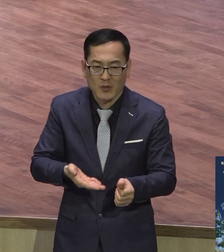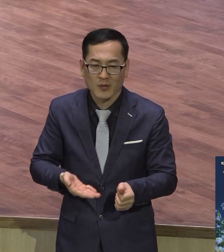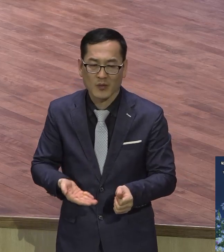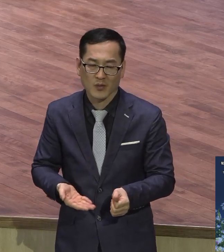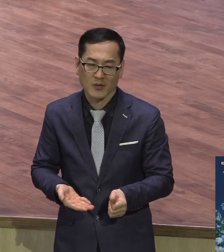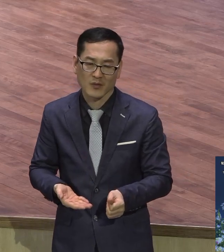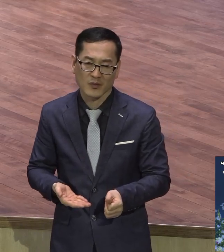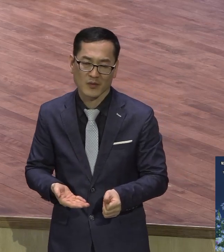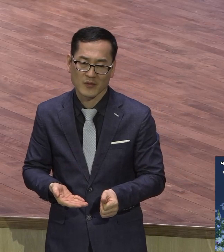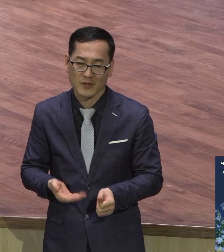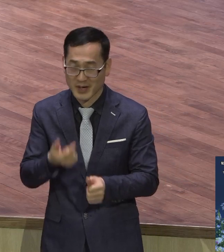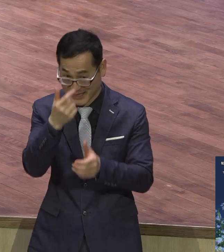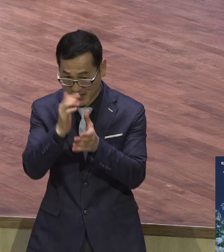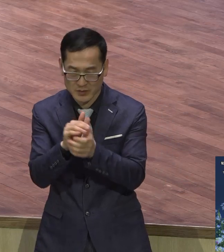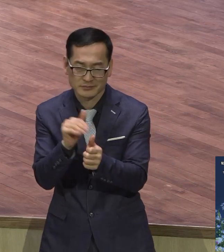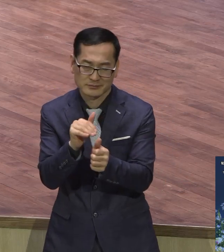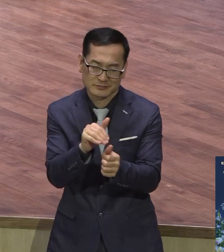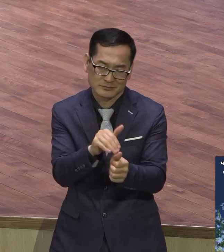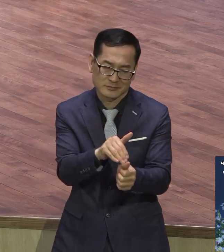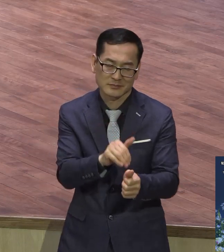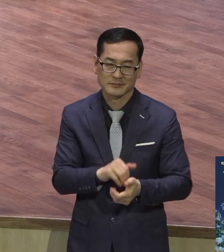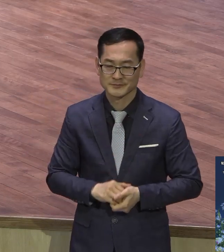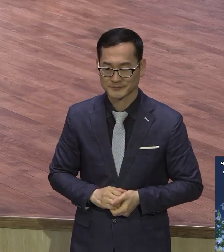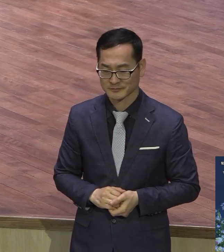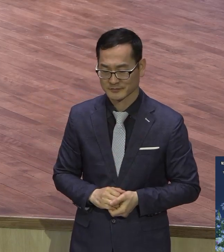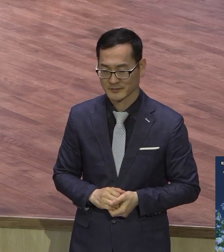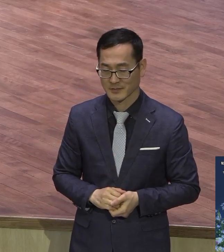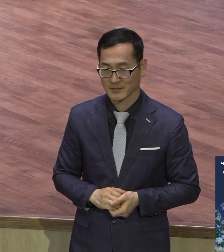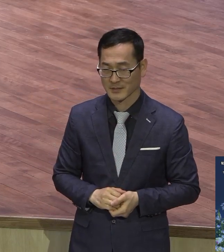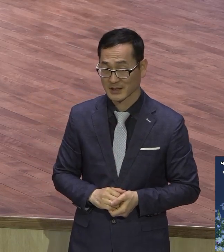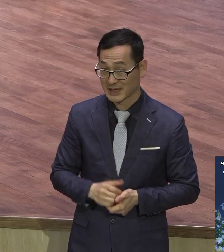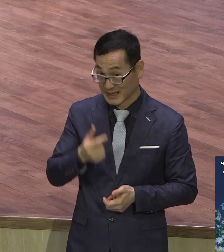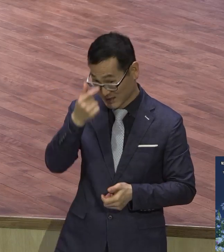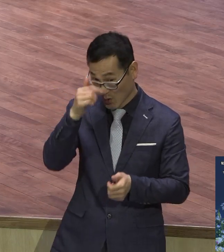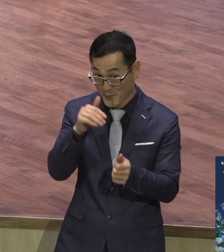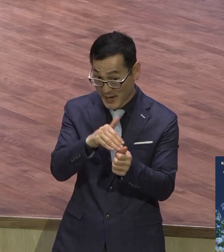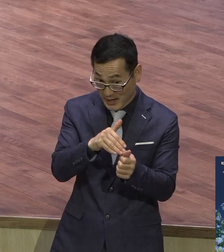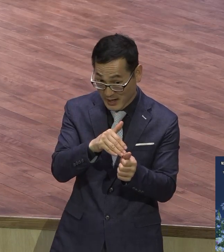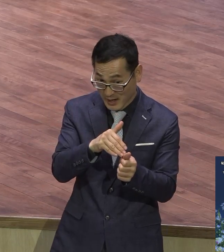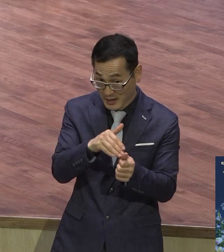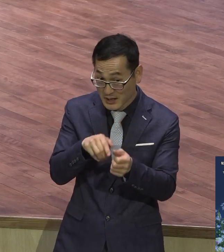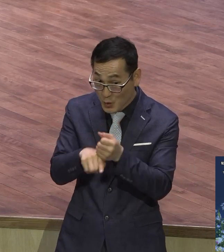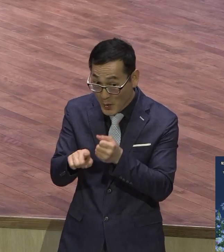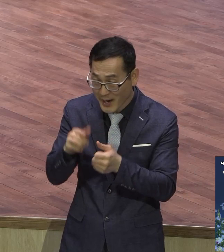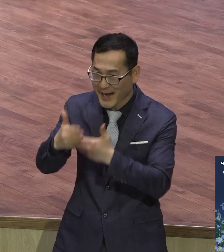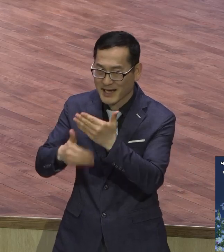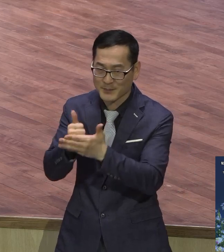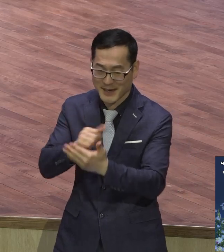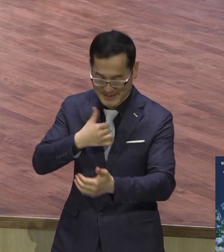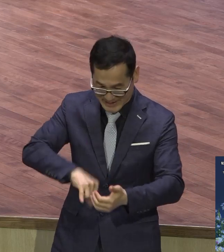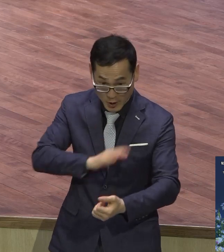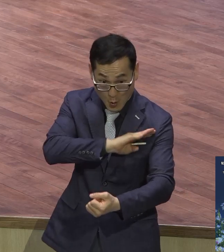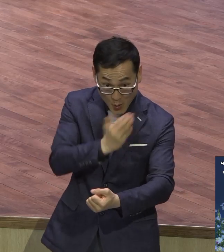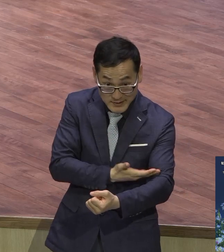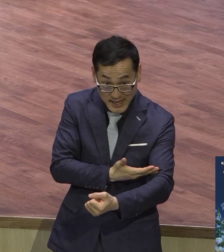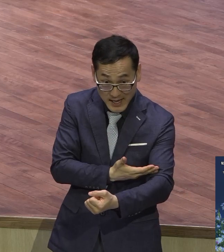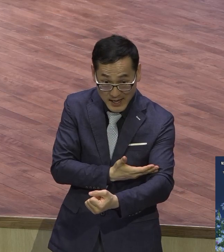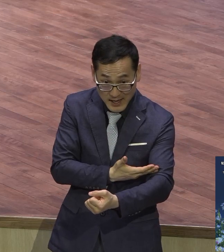한마디로 뭡니까? 기도 못하게 한다가 무슨 말이에요? 하나님의 장애 된 권세를 사용 못하게 하는 거예요.